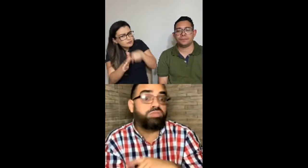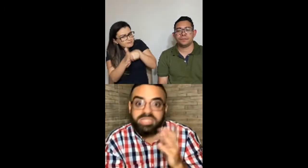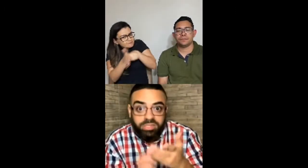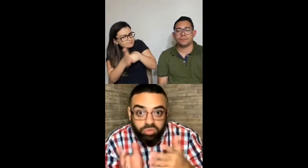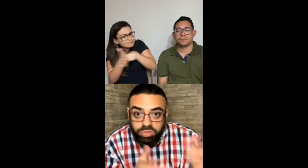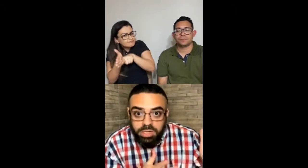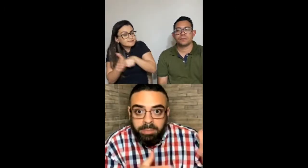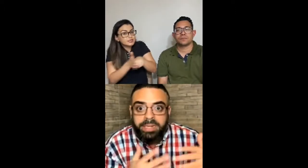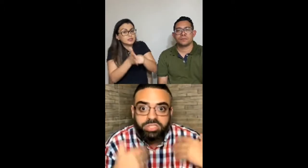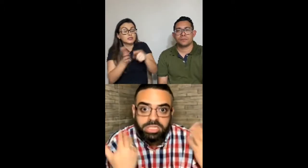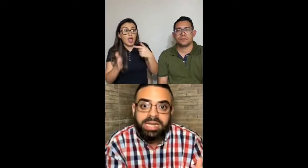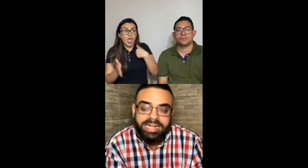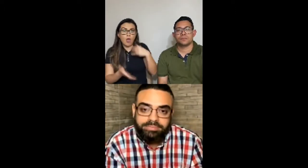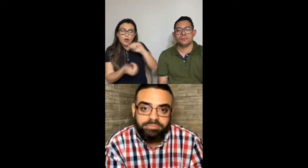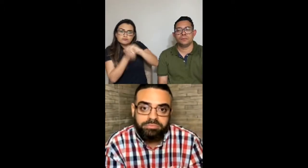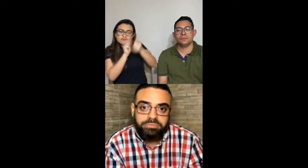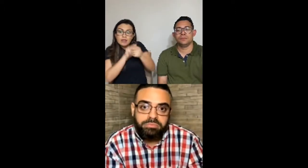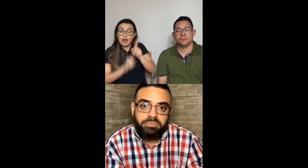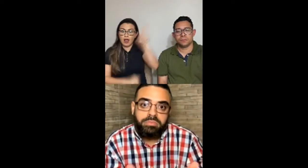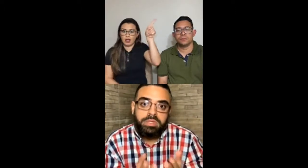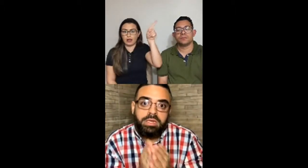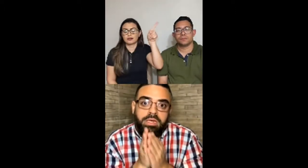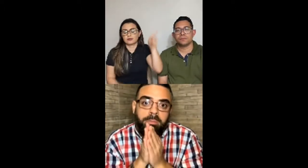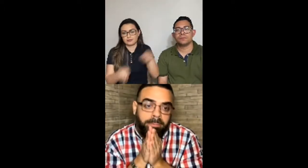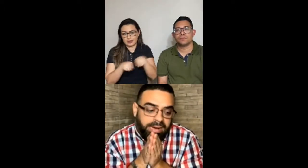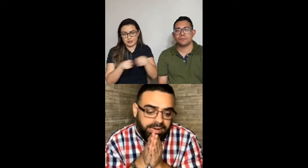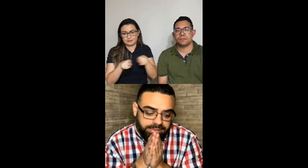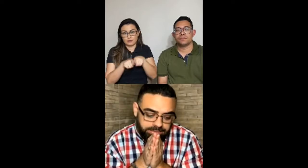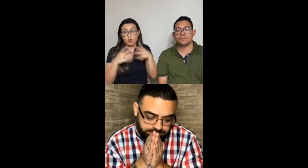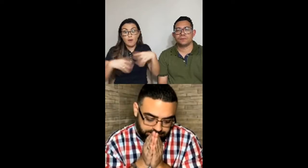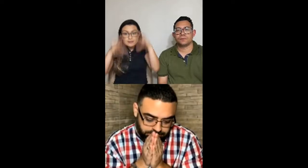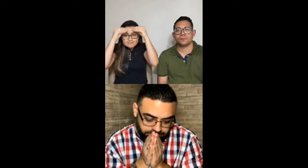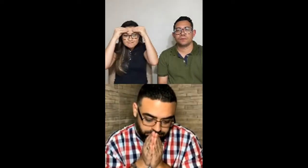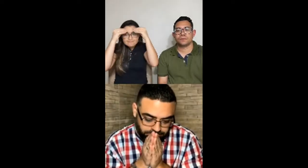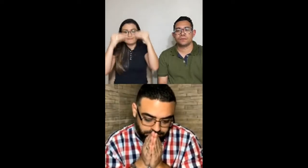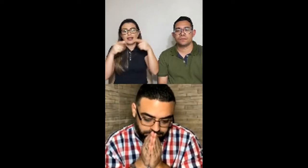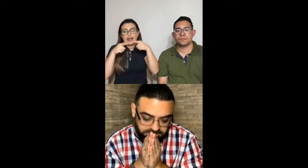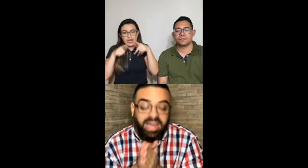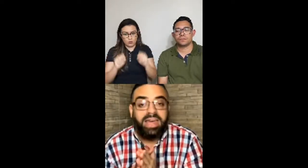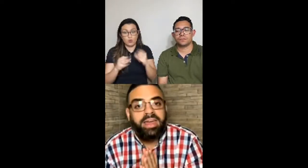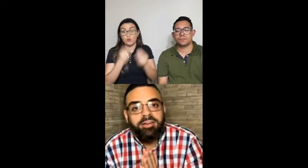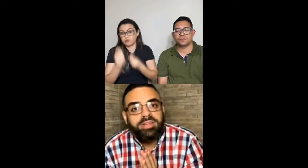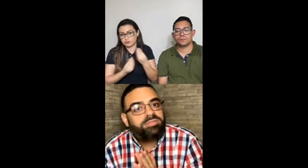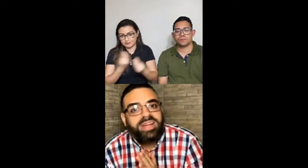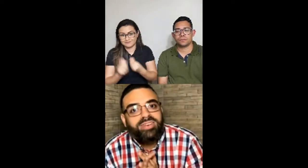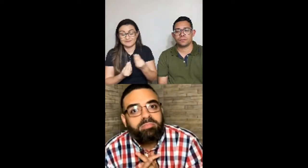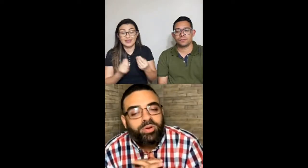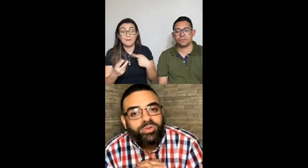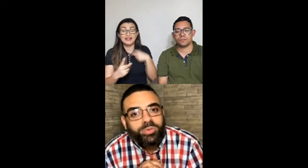língua. Muito profundo. E aí eu usei tudo que eu aprendi lá.